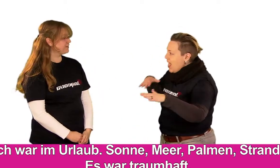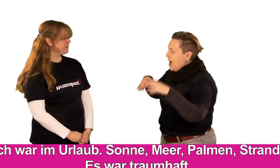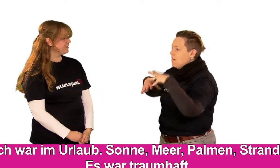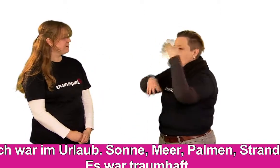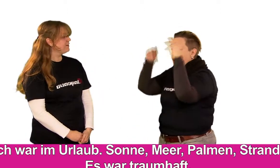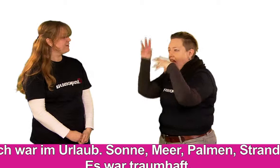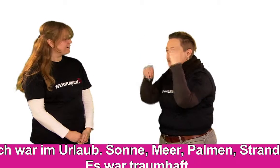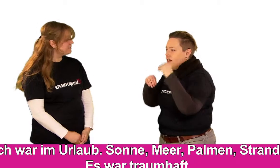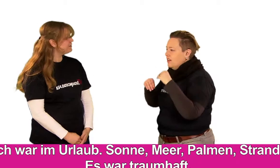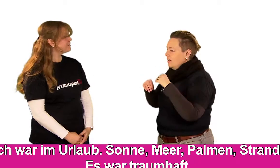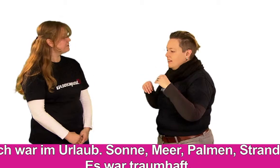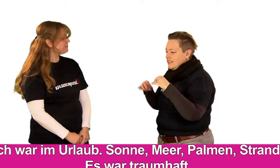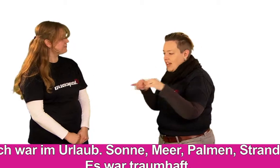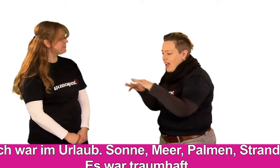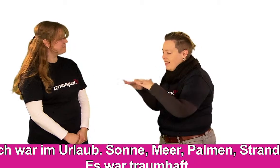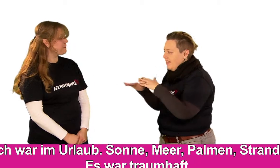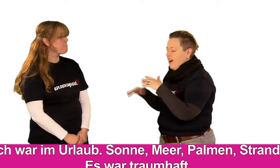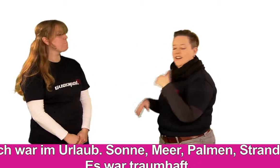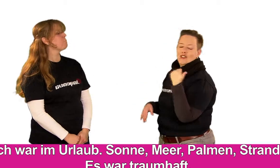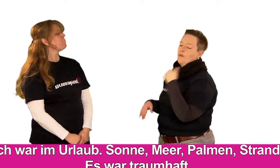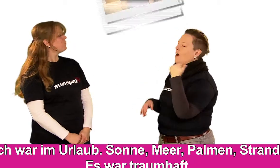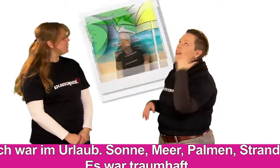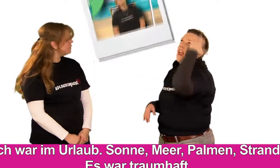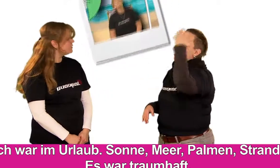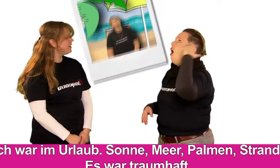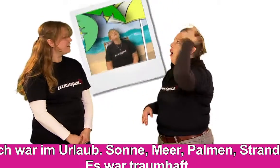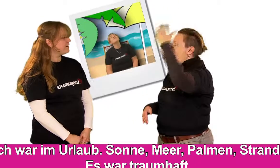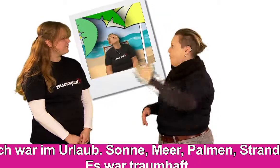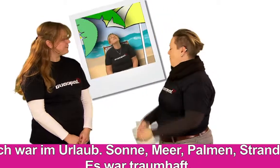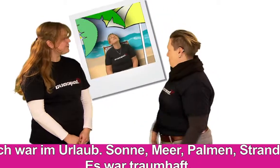Meer, Palmen, Strand. Es war traumhaft!